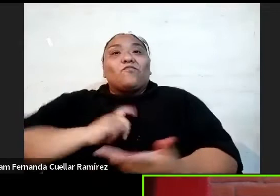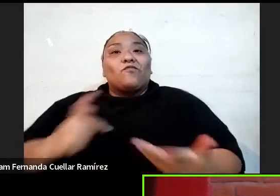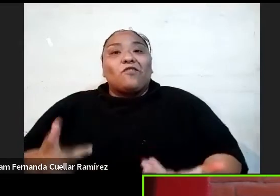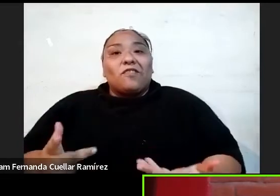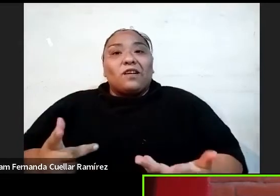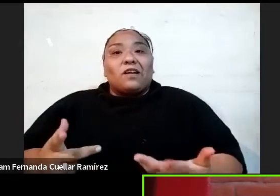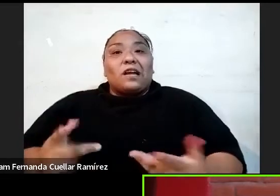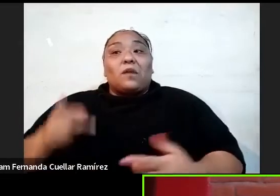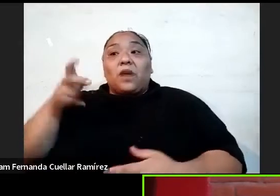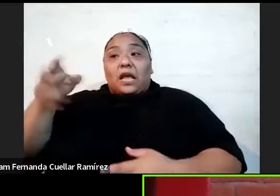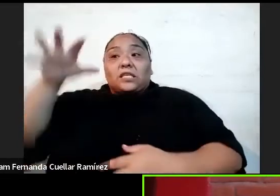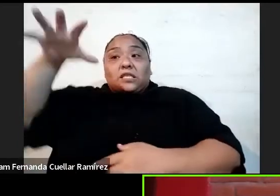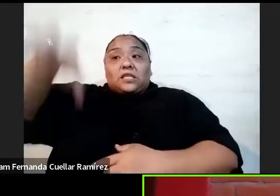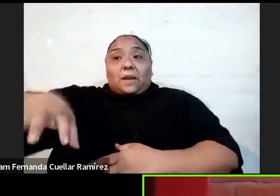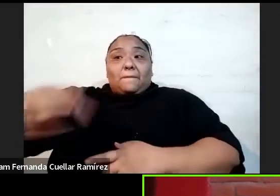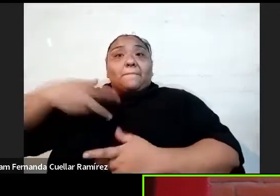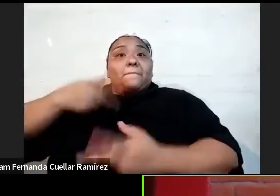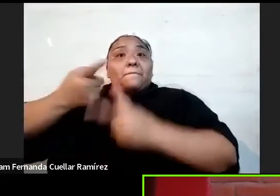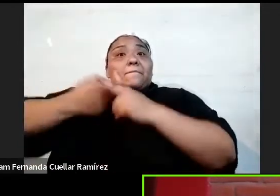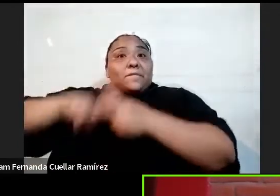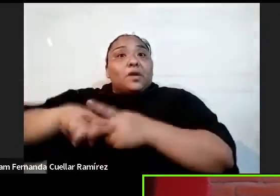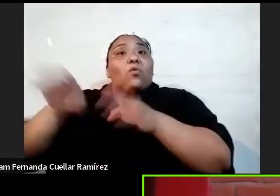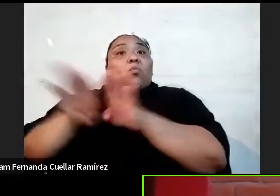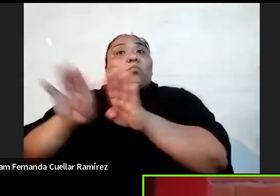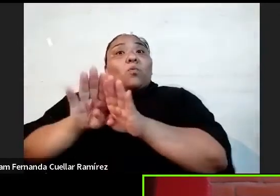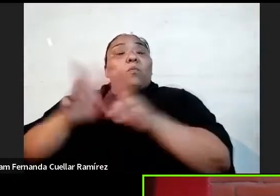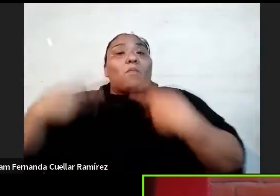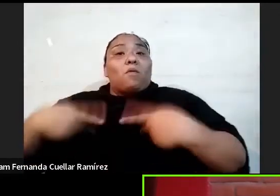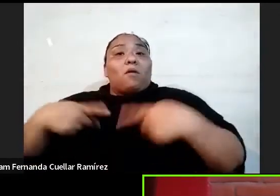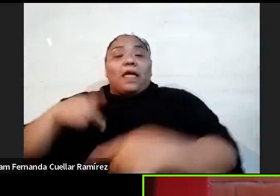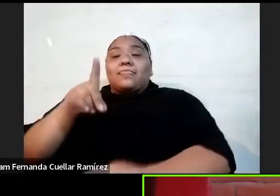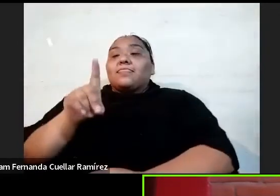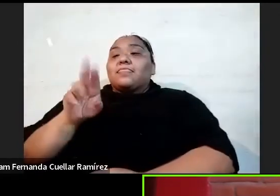empezó como un personaje sí drag,